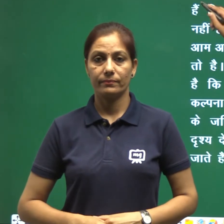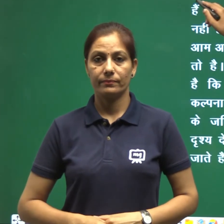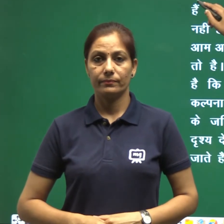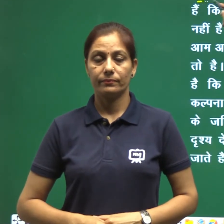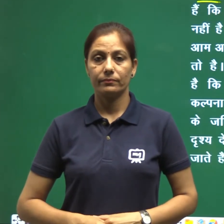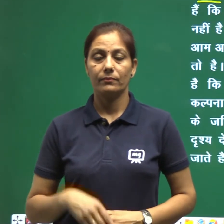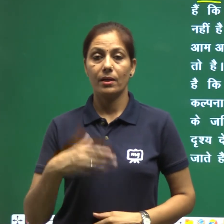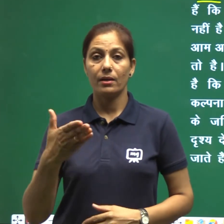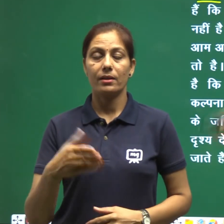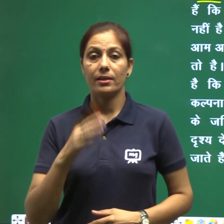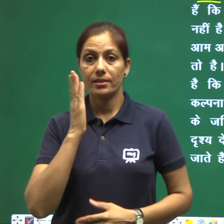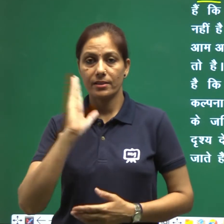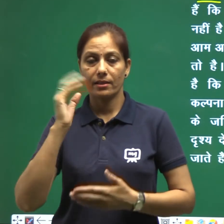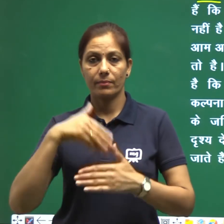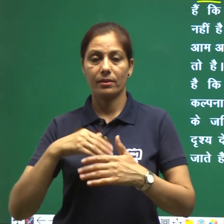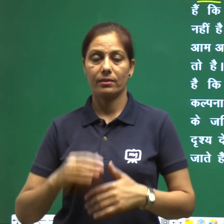अगले शेर में